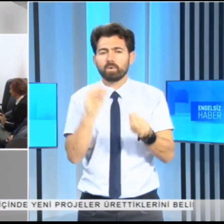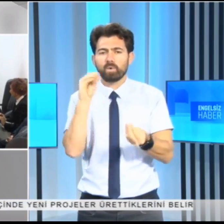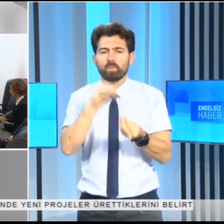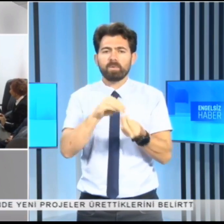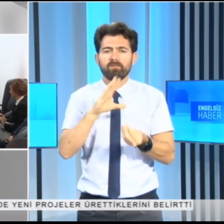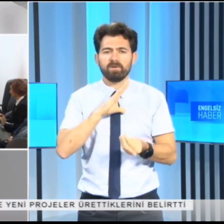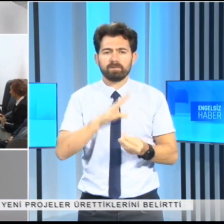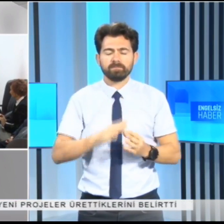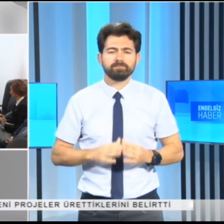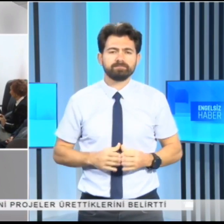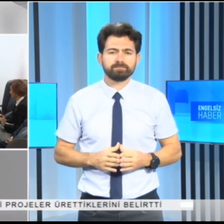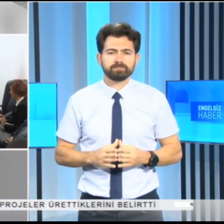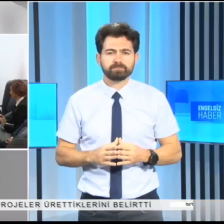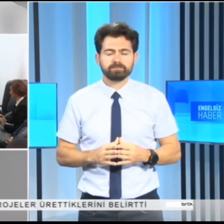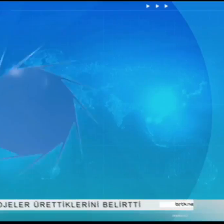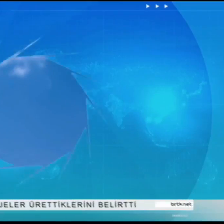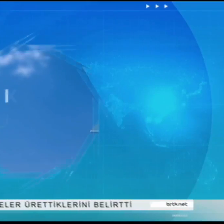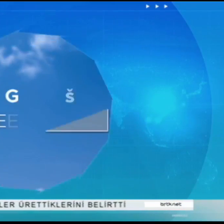eklendi